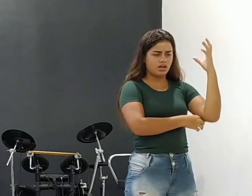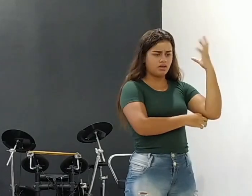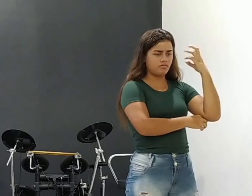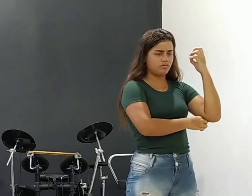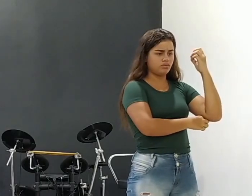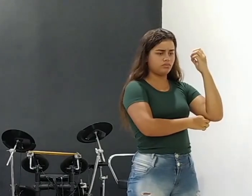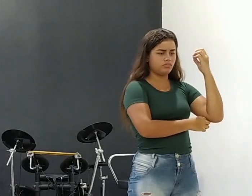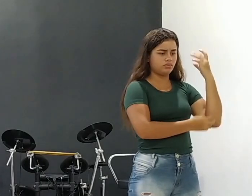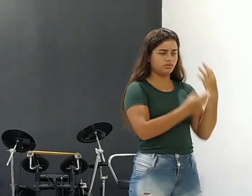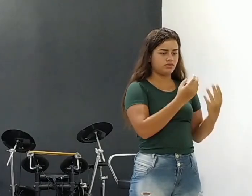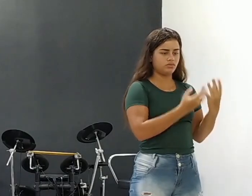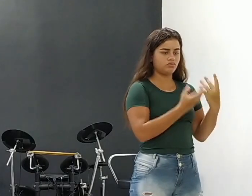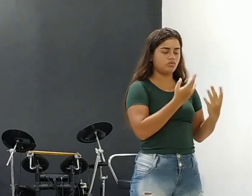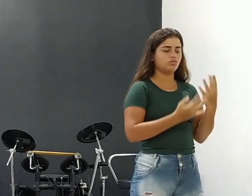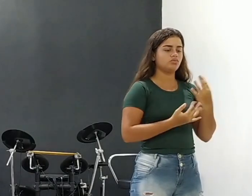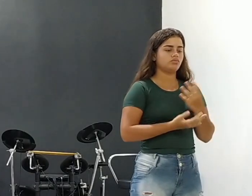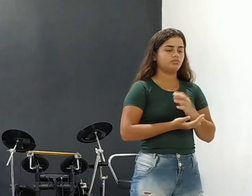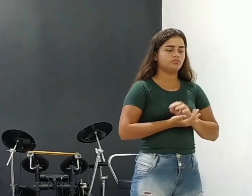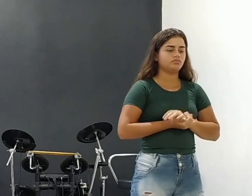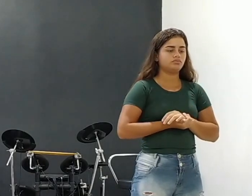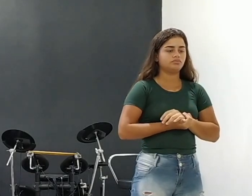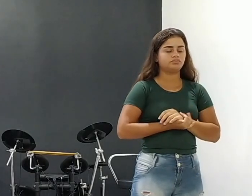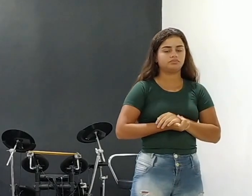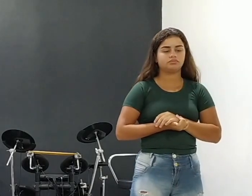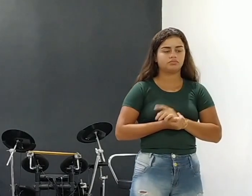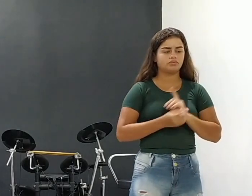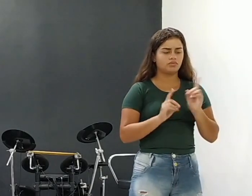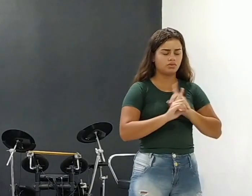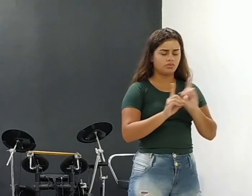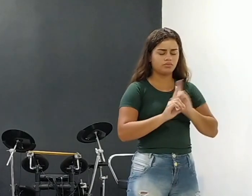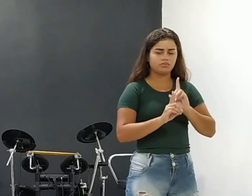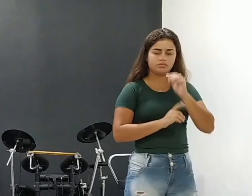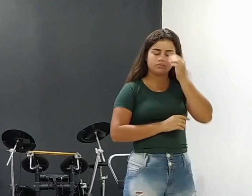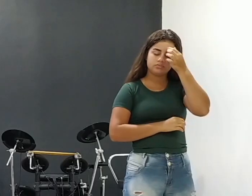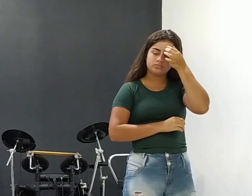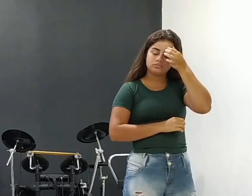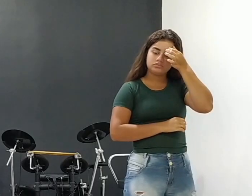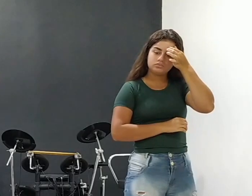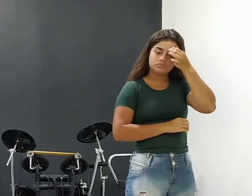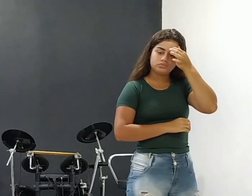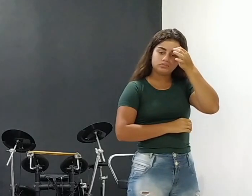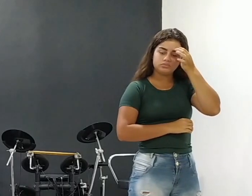não era que a sarça estava pegando fogo. Não era.